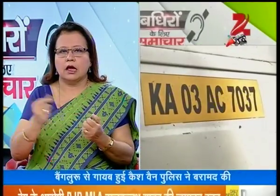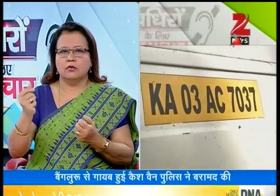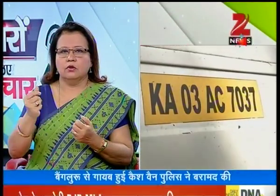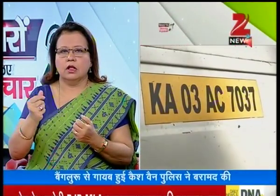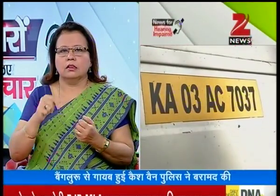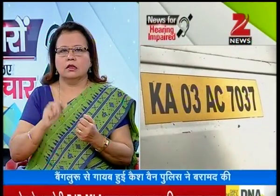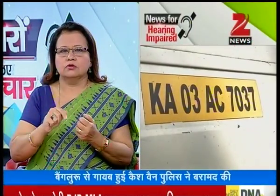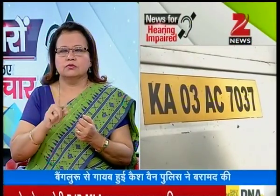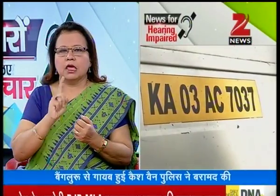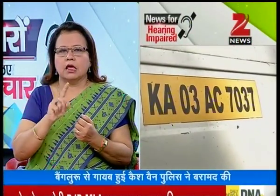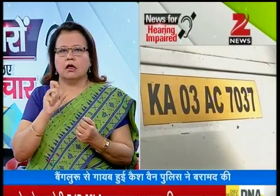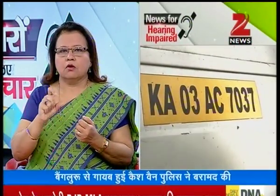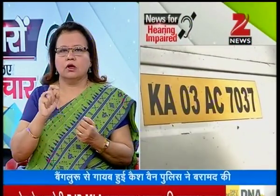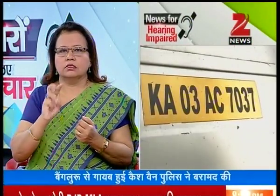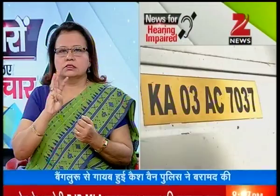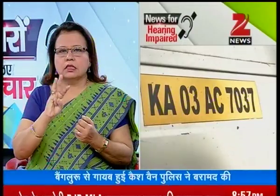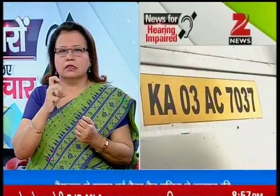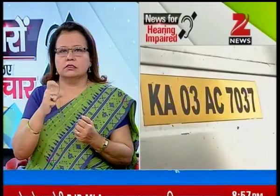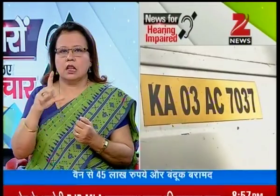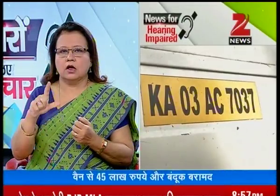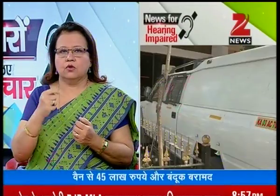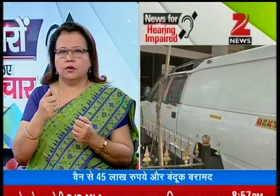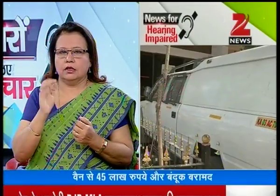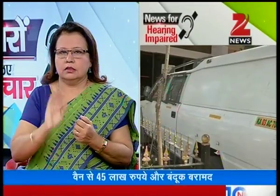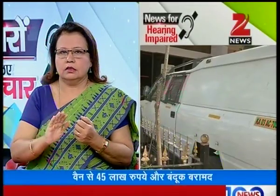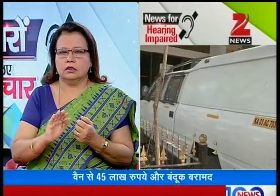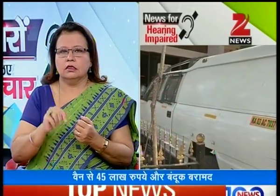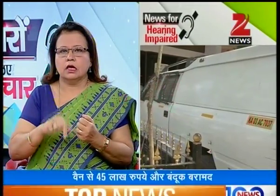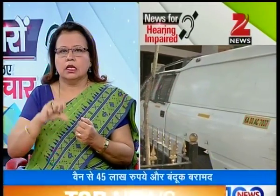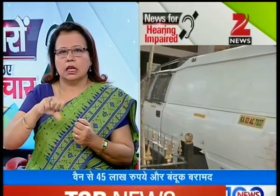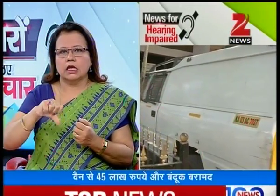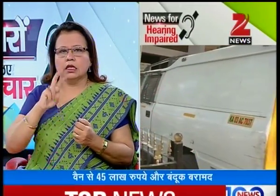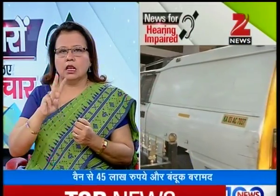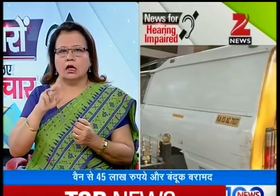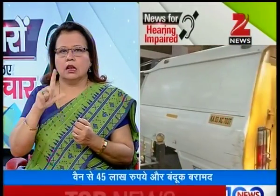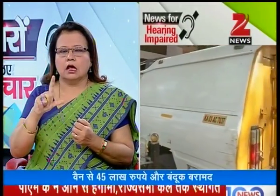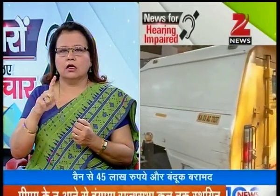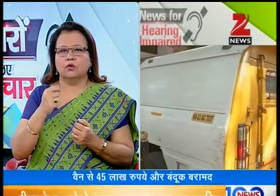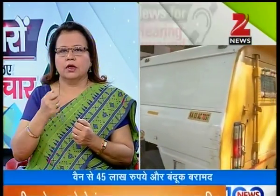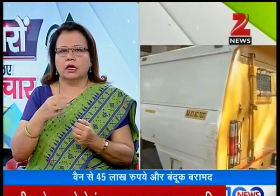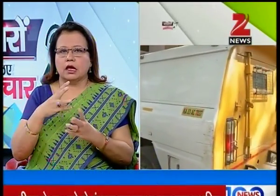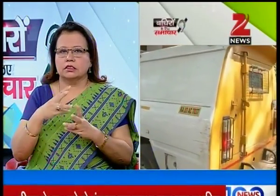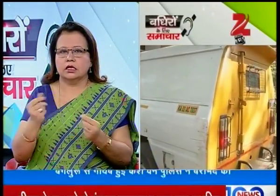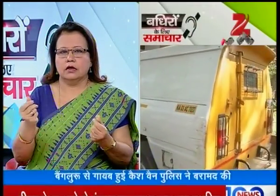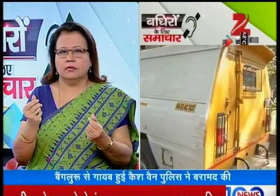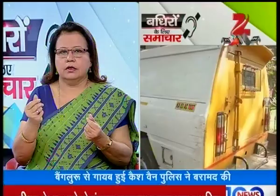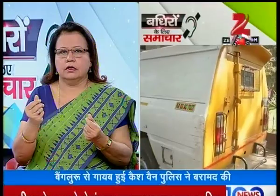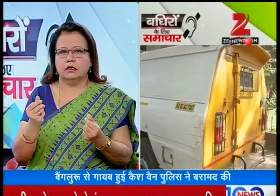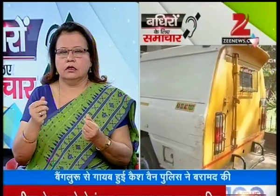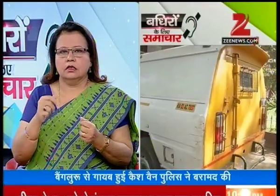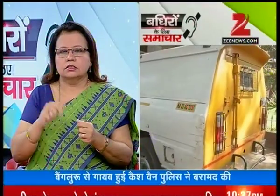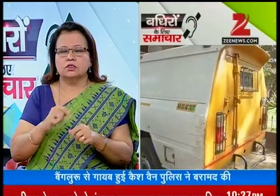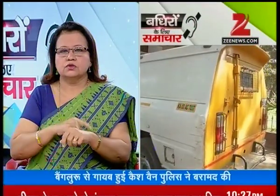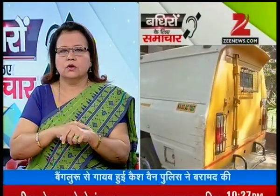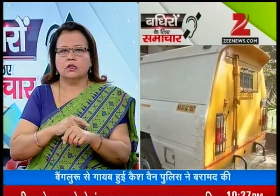ड्राइवर फरार हुआ था तब उसमें कुल 1 करोड़ 37 लाख थे यानी ₹ लाख कैश अब भी गायब